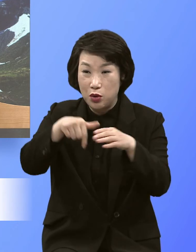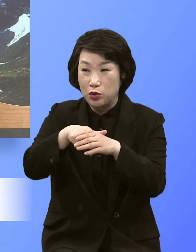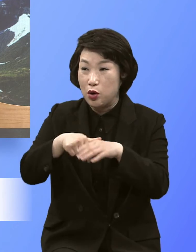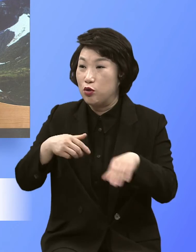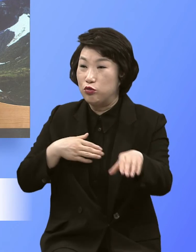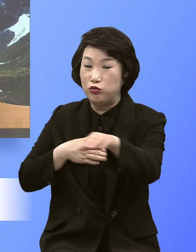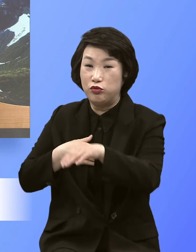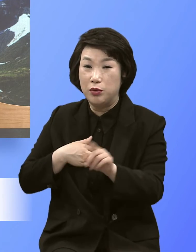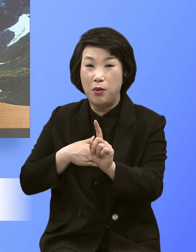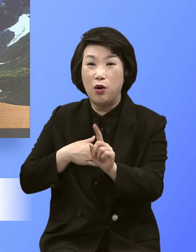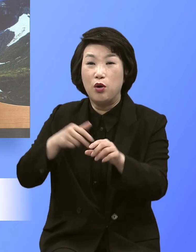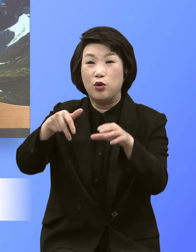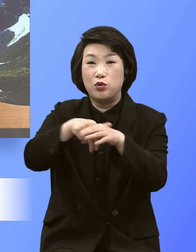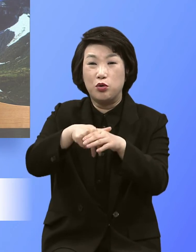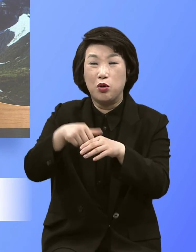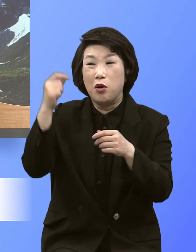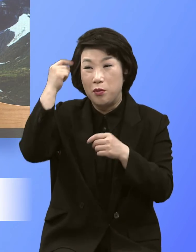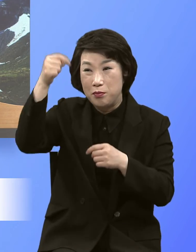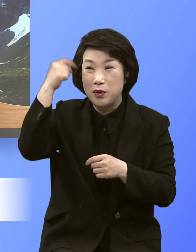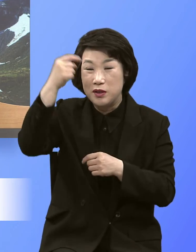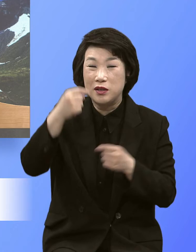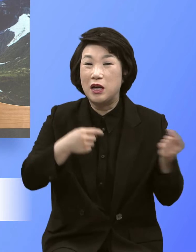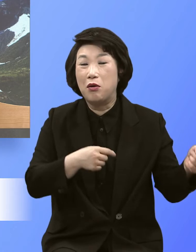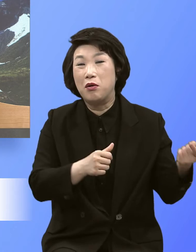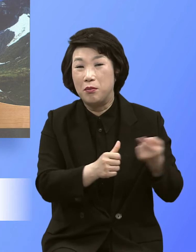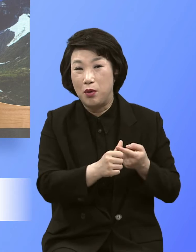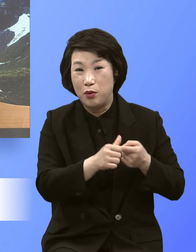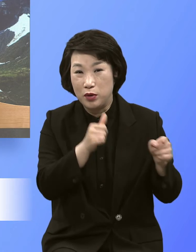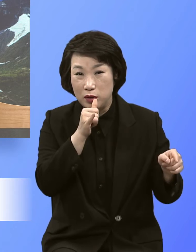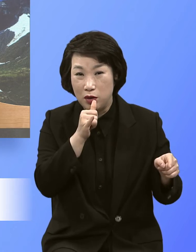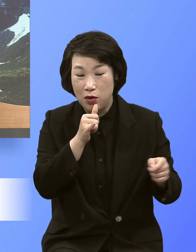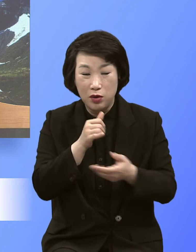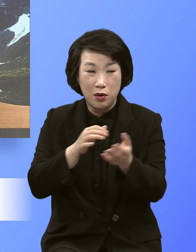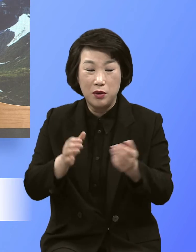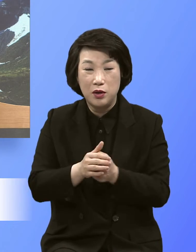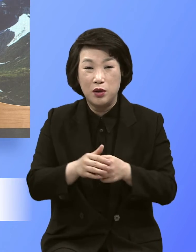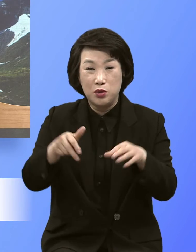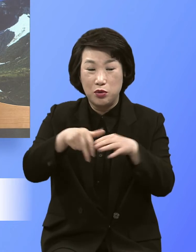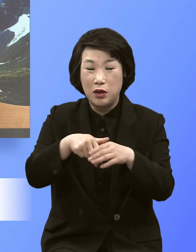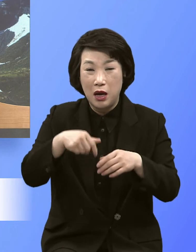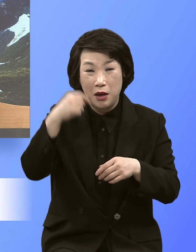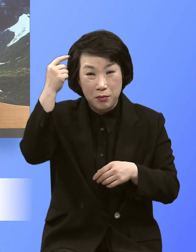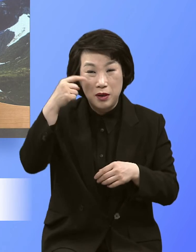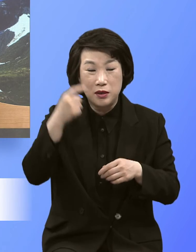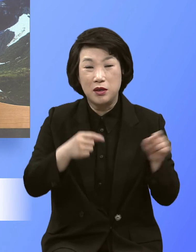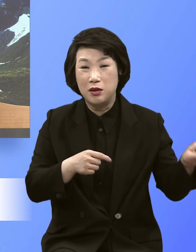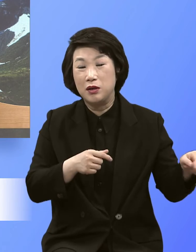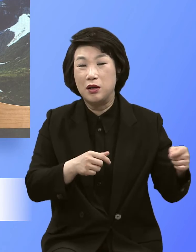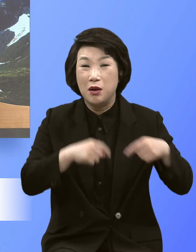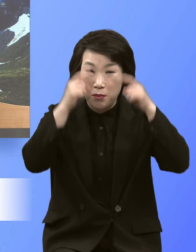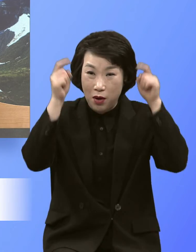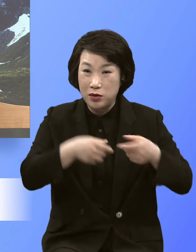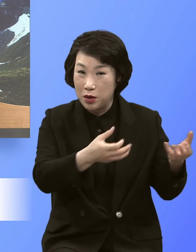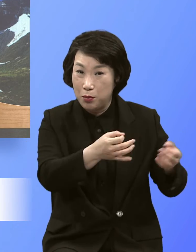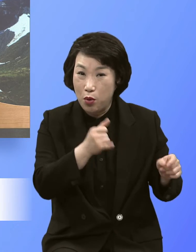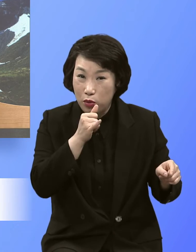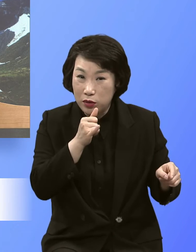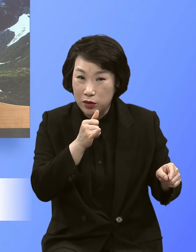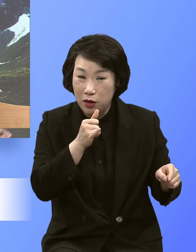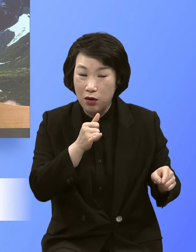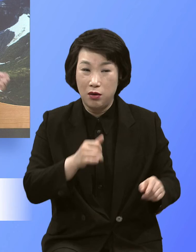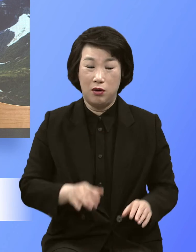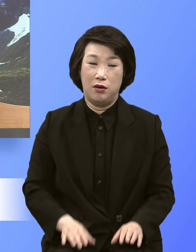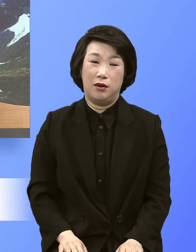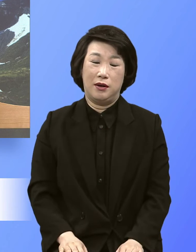기독교라고는 종교에 미친 사람처럼, 종교에 미친 사람처럼 참으로 미련하게 보이는 것이라고